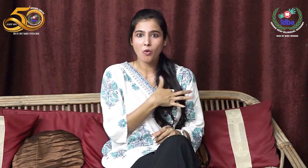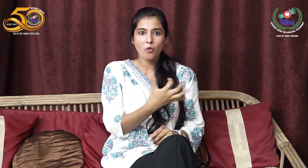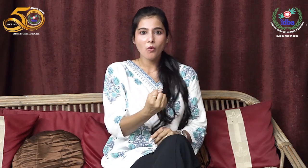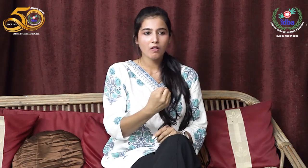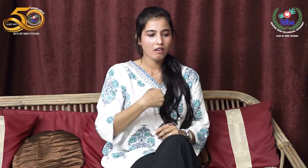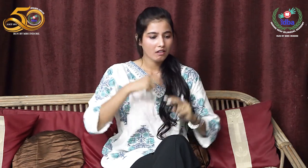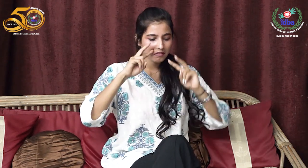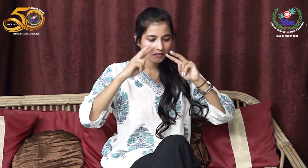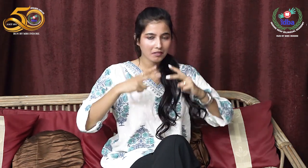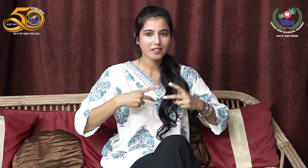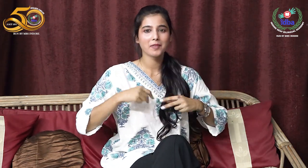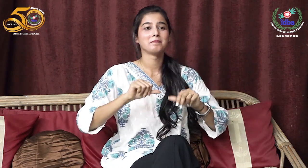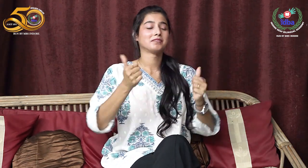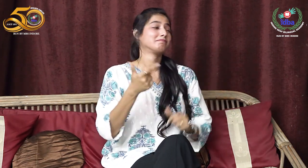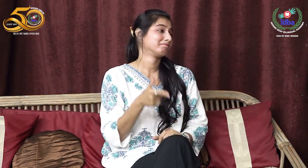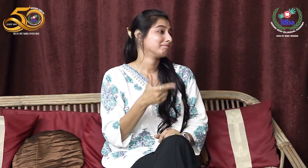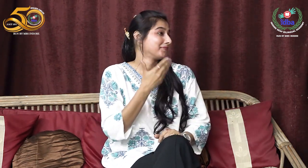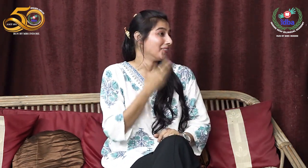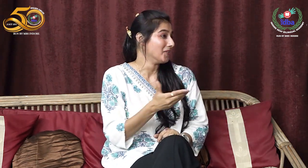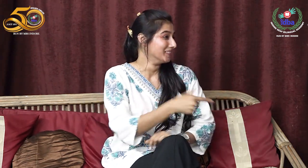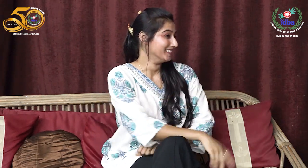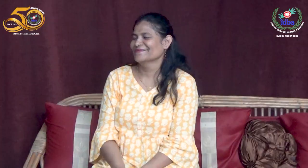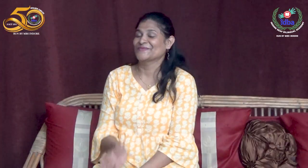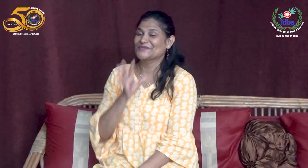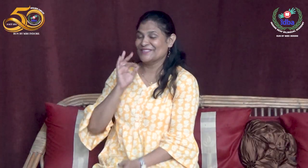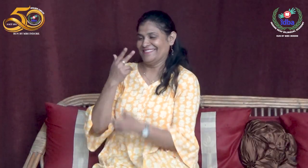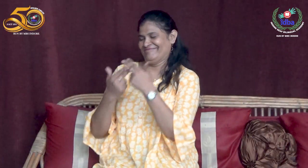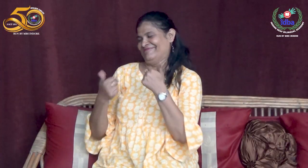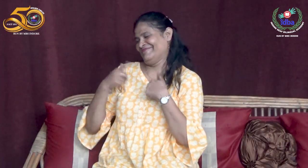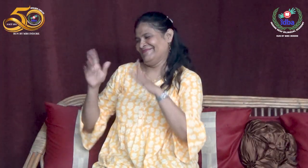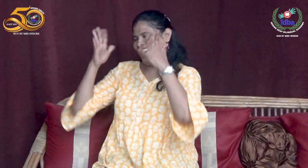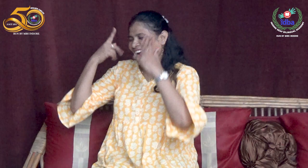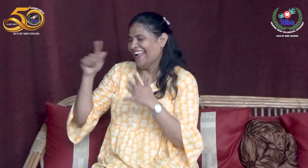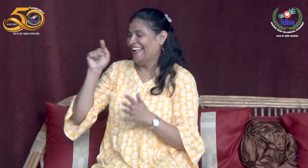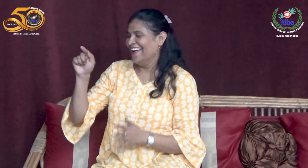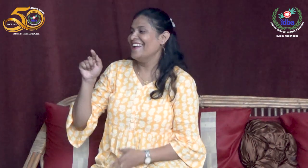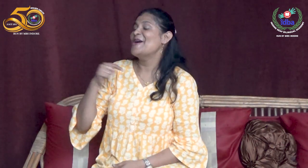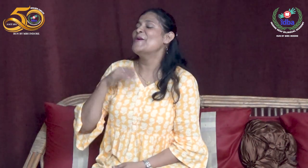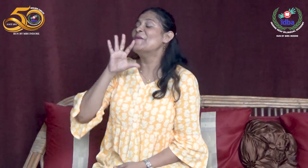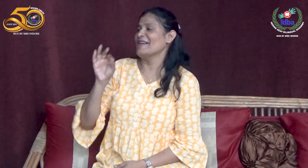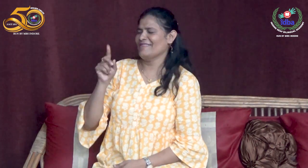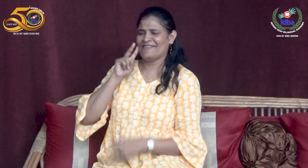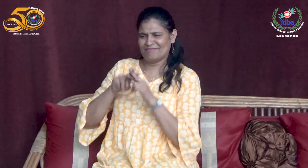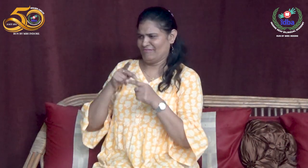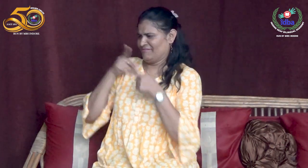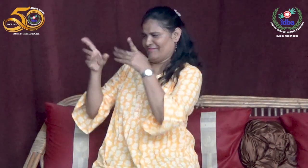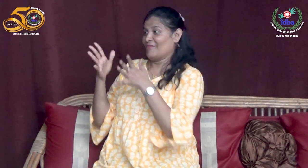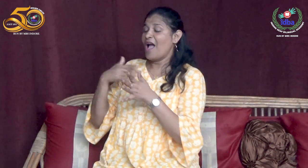जो थी वो सब मैंने छोड़ के, और अब जब मैं आई तो उसके लिए सबसे पहले मुझे आपको थैंक यू बोलना चाहिए। अच्छा,